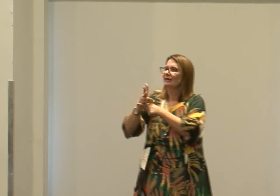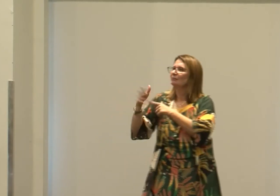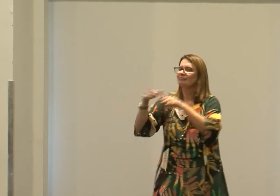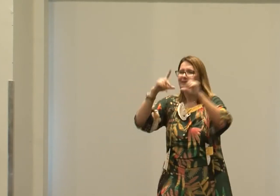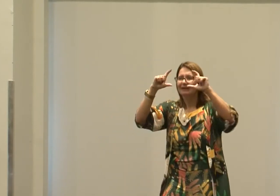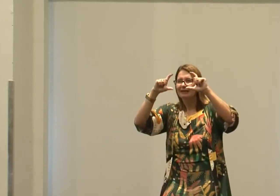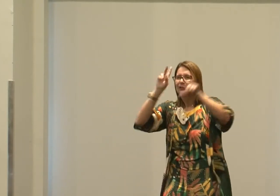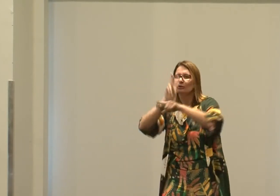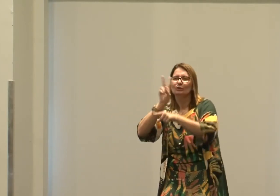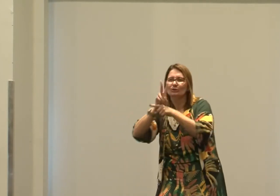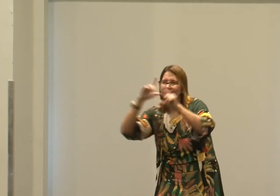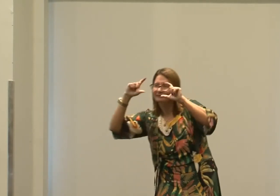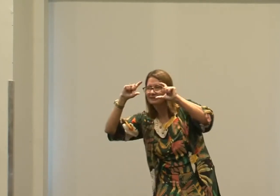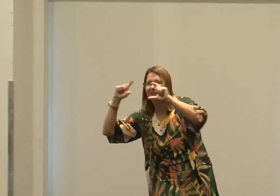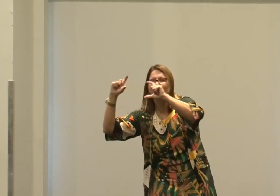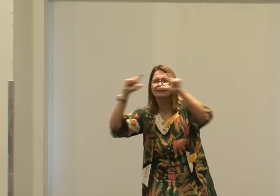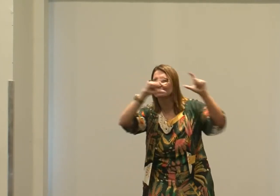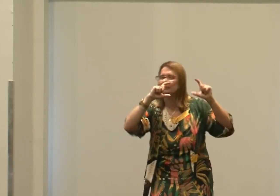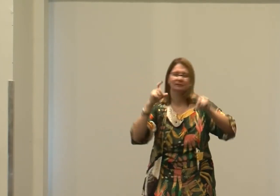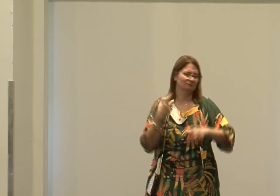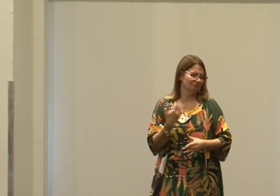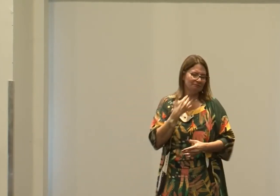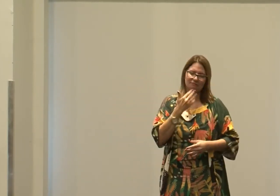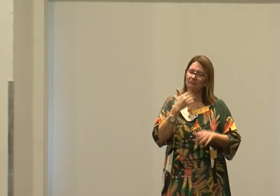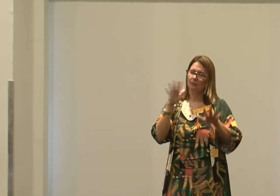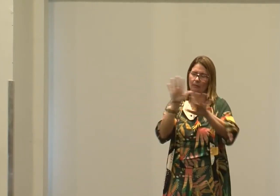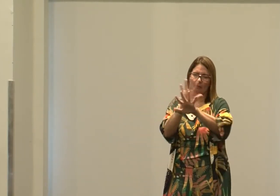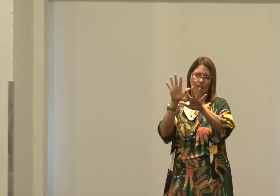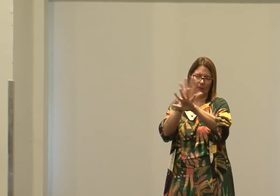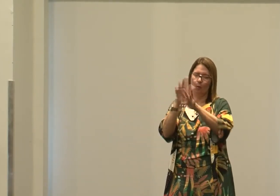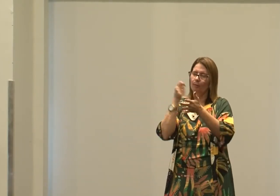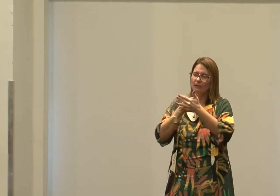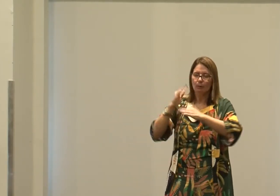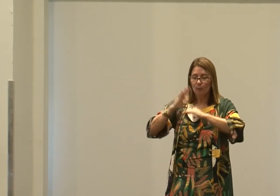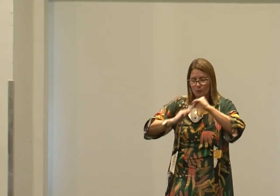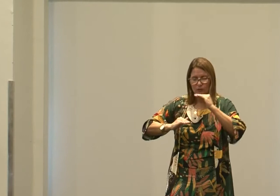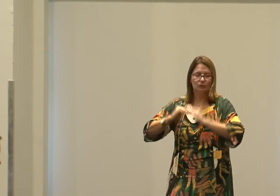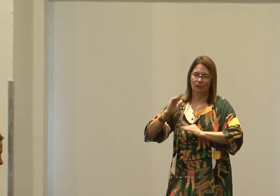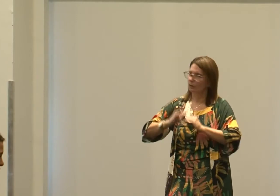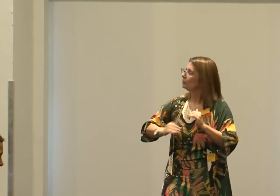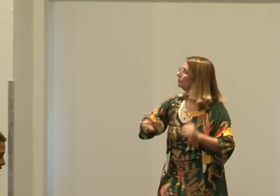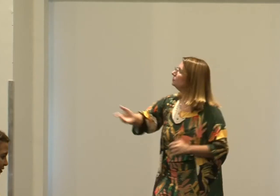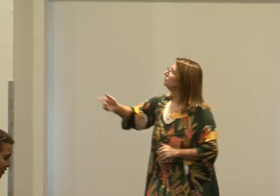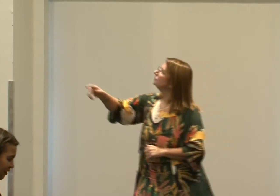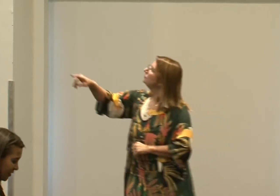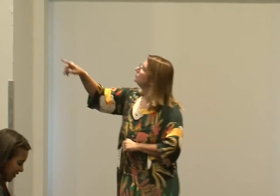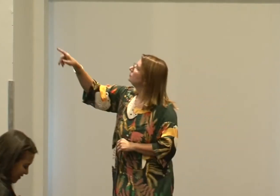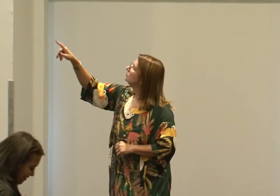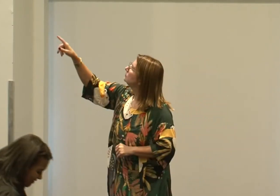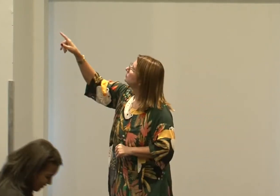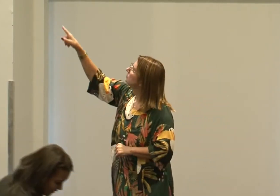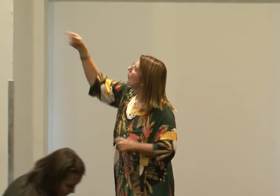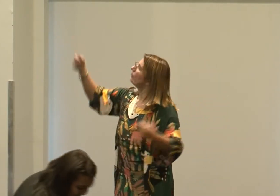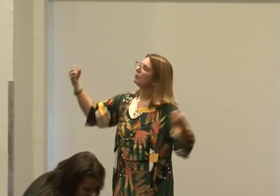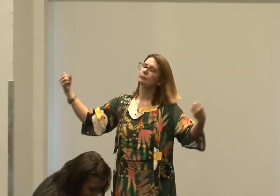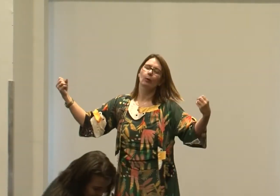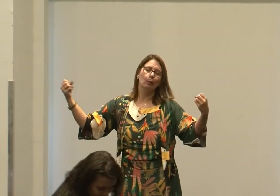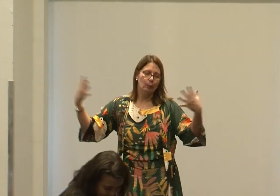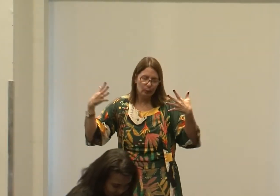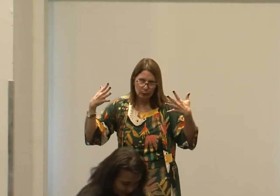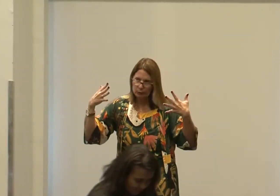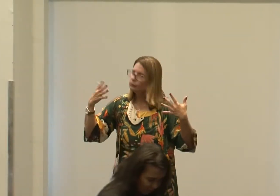filmagem profissional, não dá para filmar de qualquer jeito, com celular, ou não, isso não pode, a imagem fica tremida, a imagem